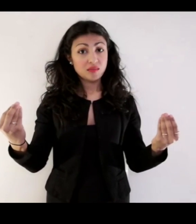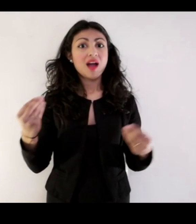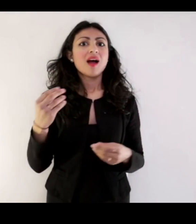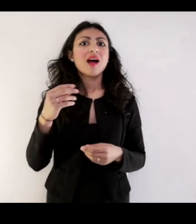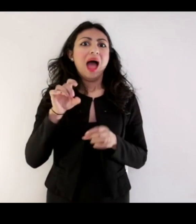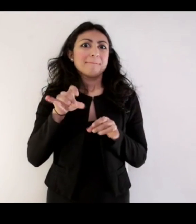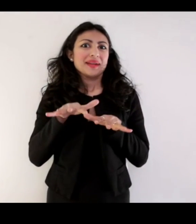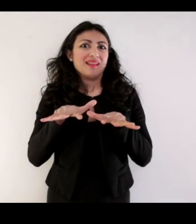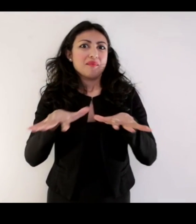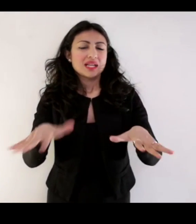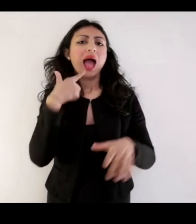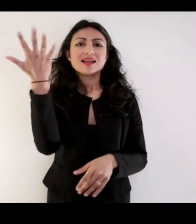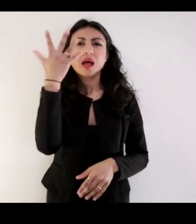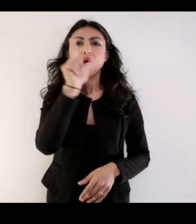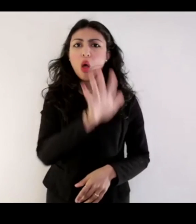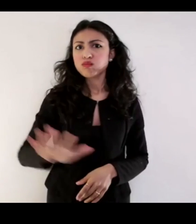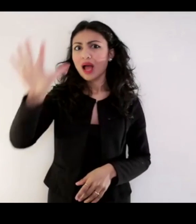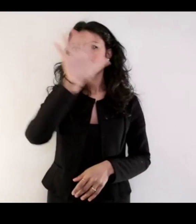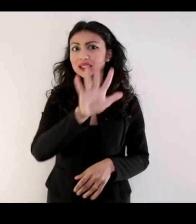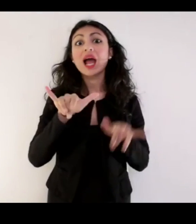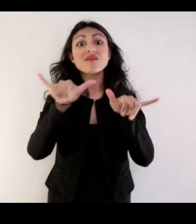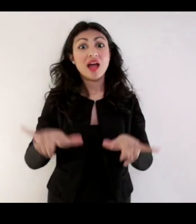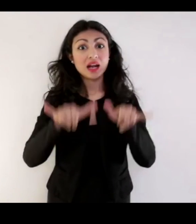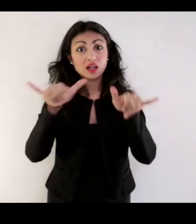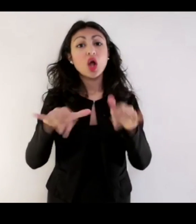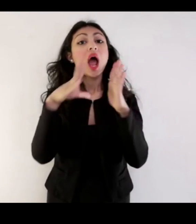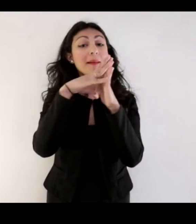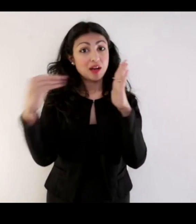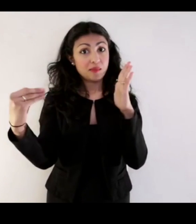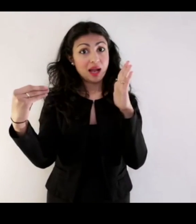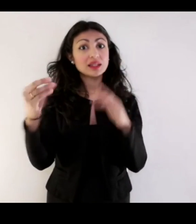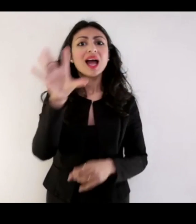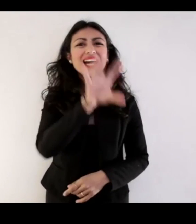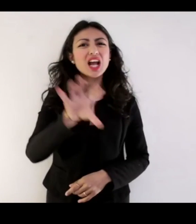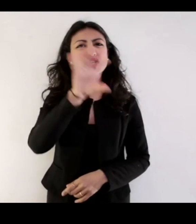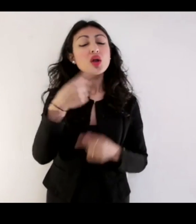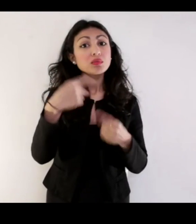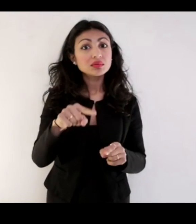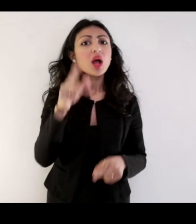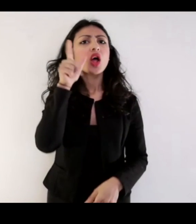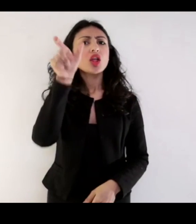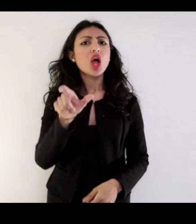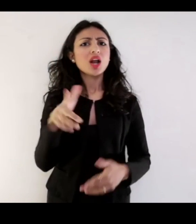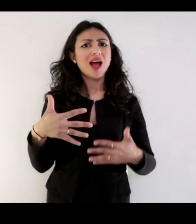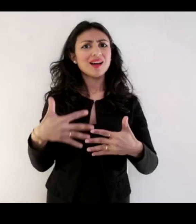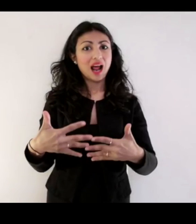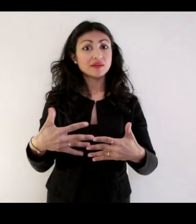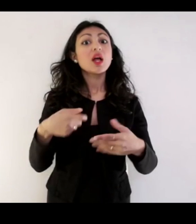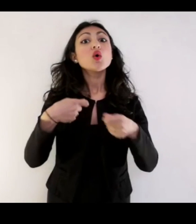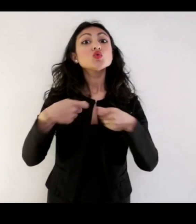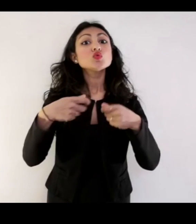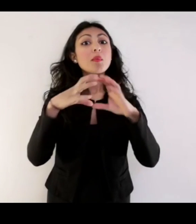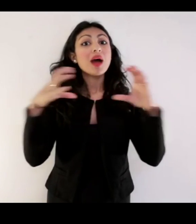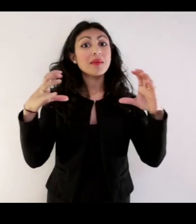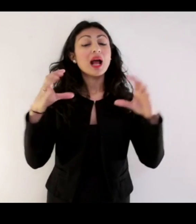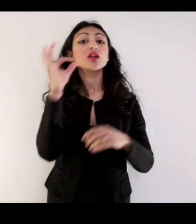la Lombardia, Veneto ed Emilia-Romagna, nel quale tutto sommato è raccomandabile alla gravida che va al supermercato,